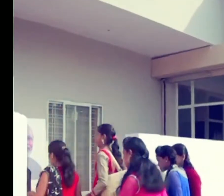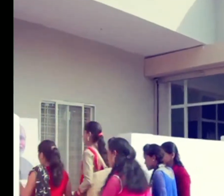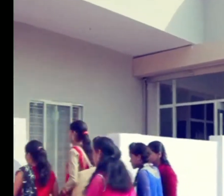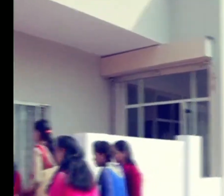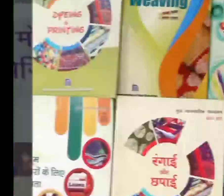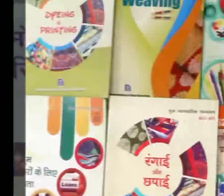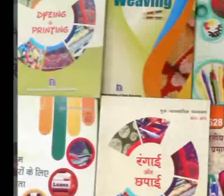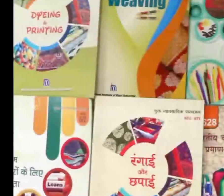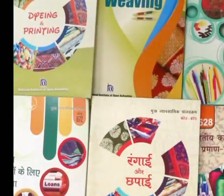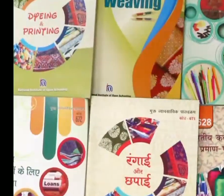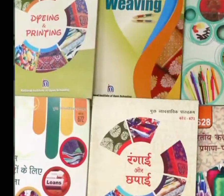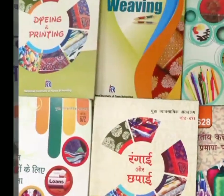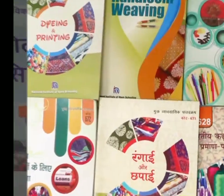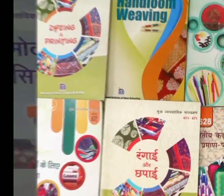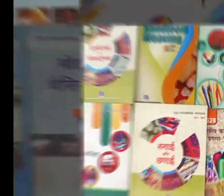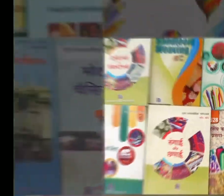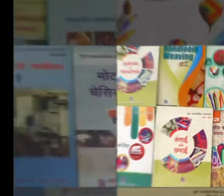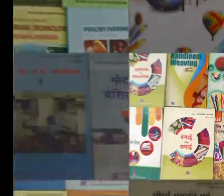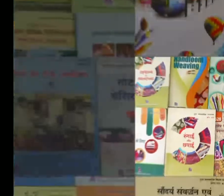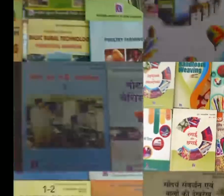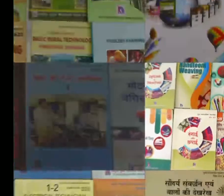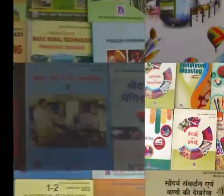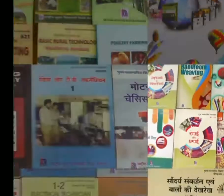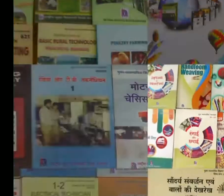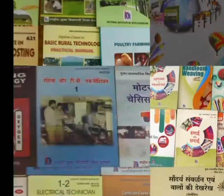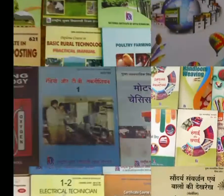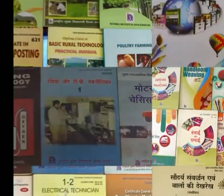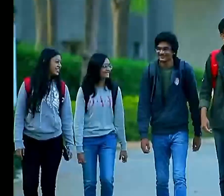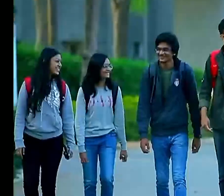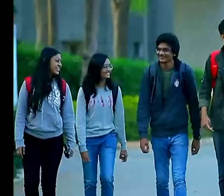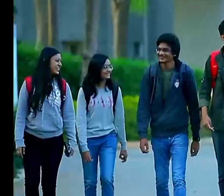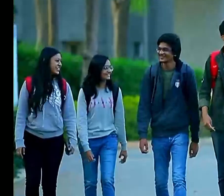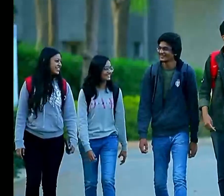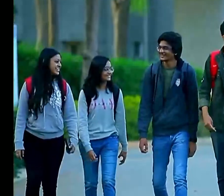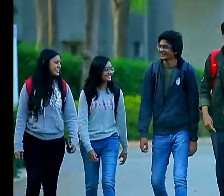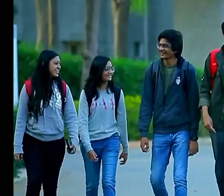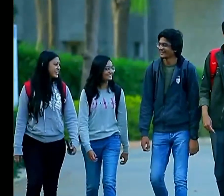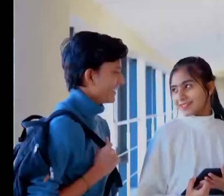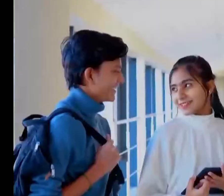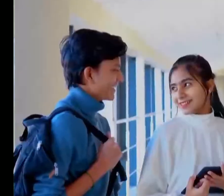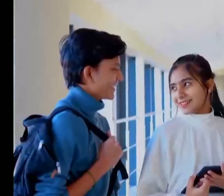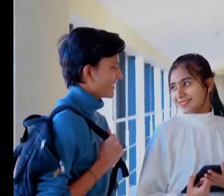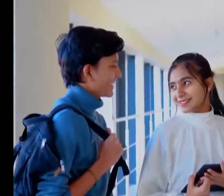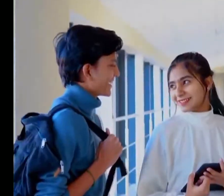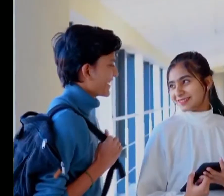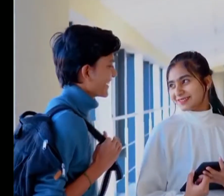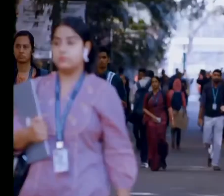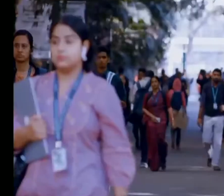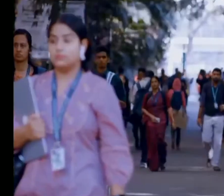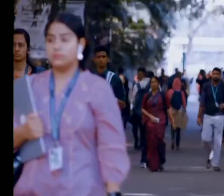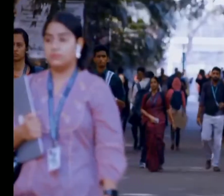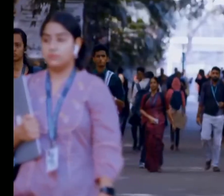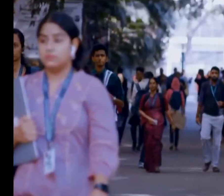हम उठे और जागे, मंजिल आने की ध्वनि